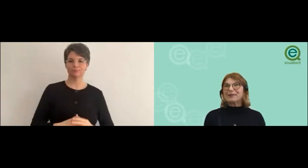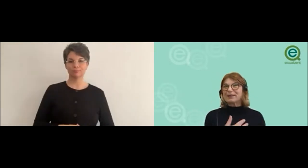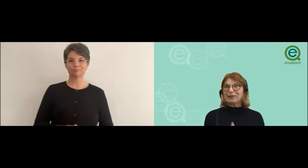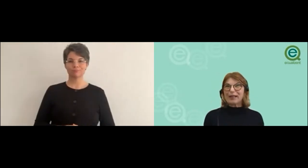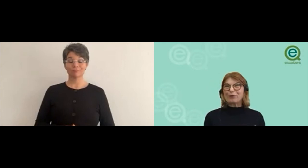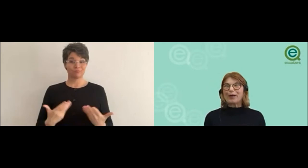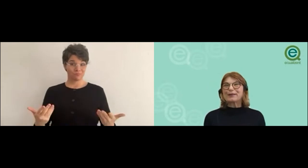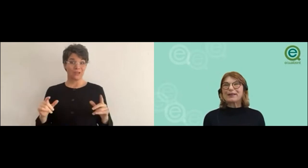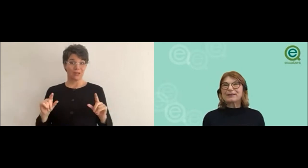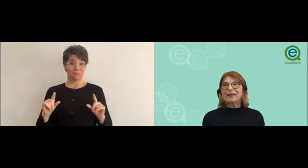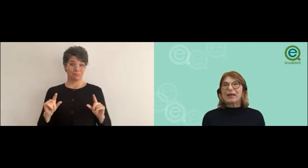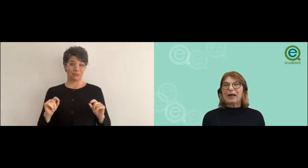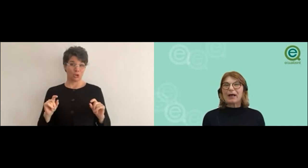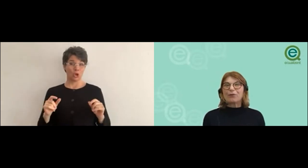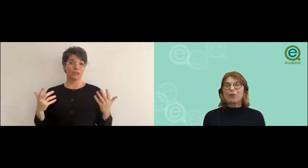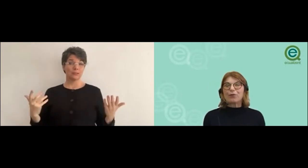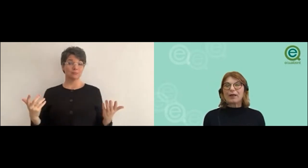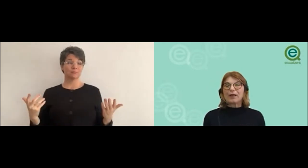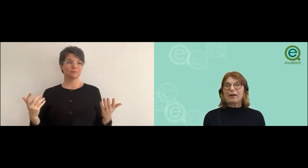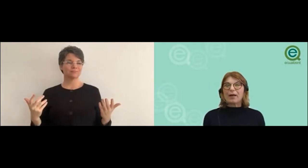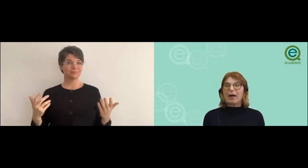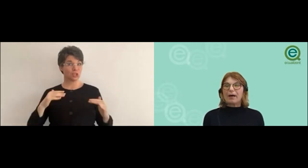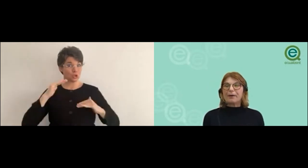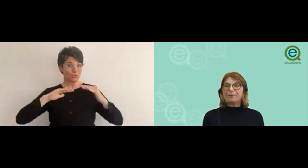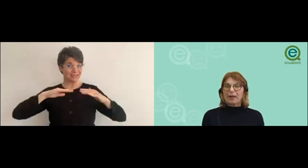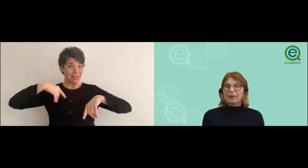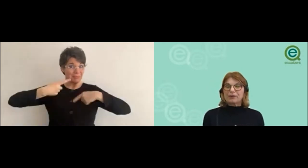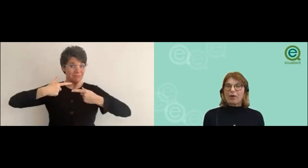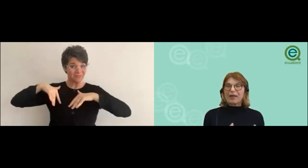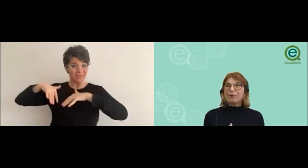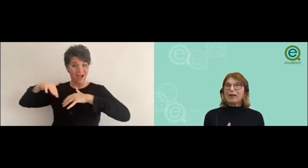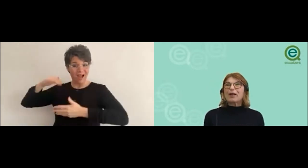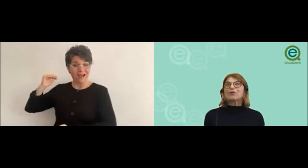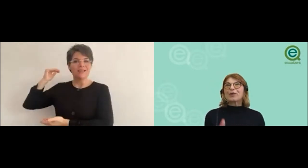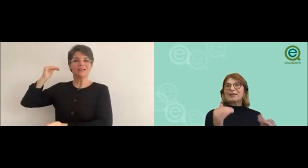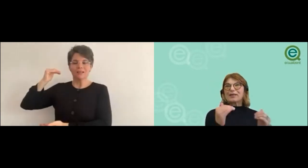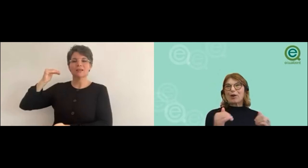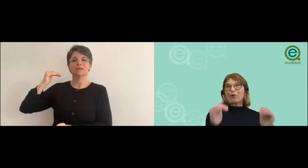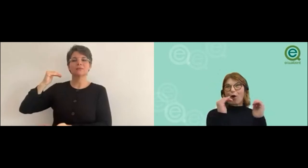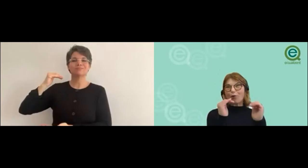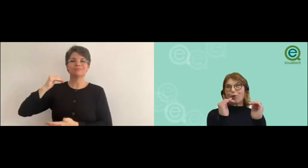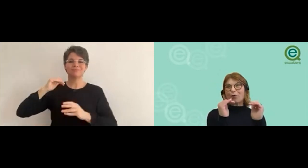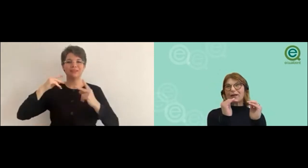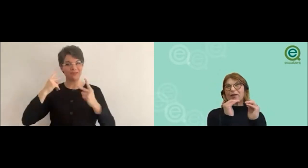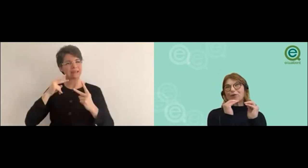System, das entwickelt worden ist, wo wir sozusagen auf jeden Fall zuerst